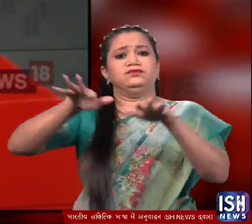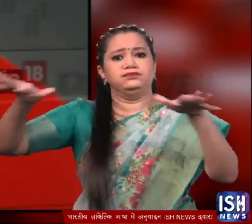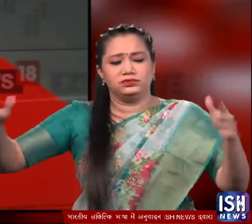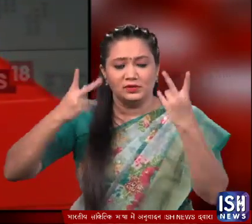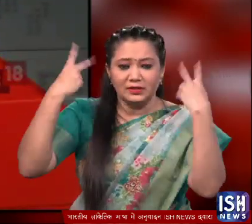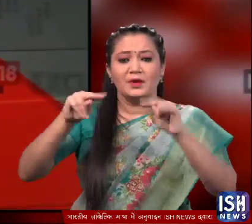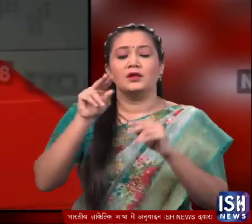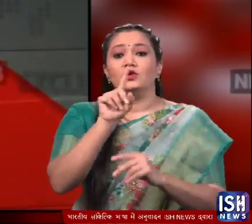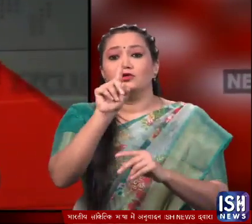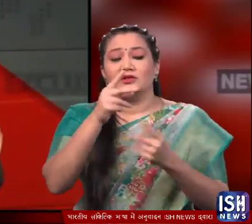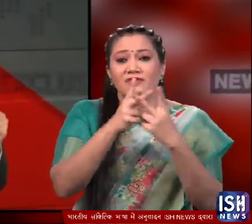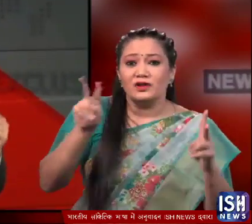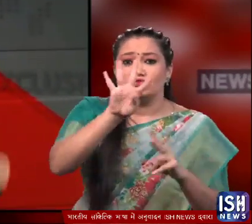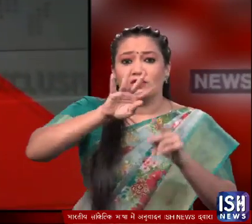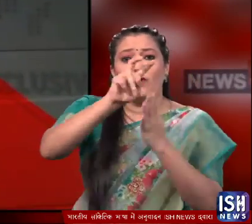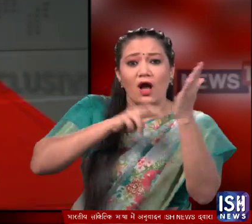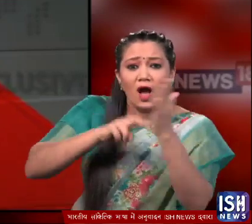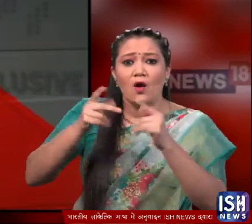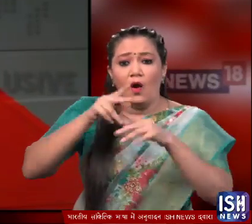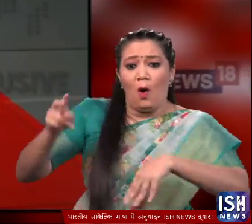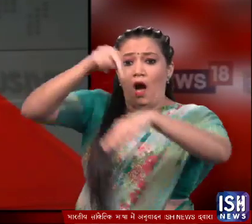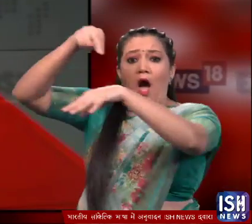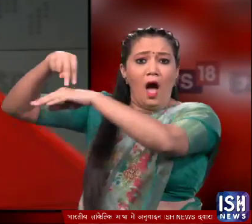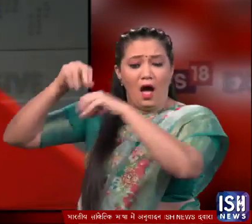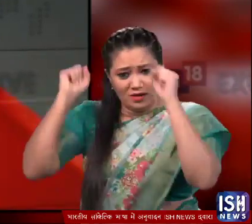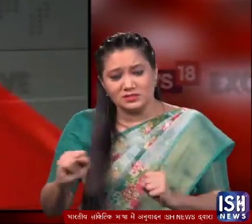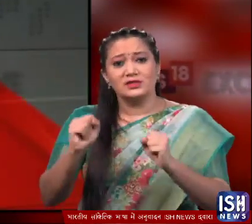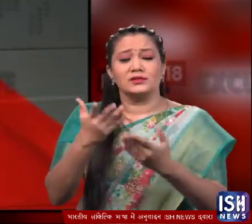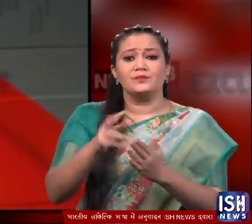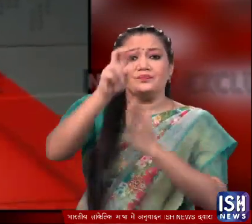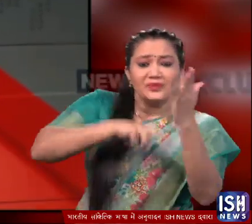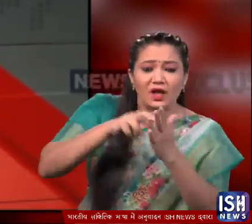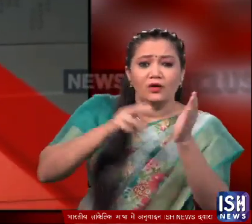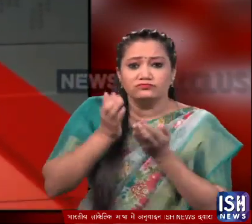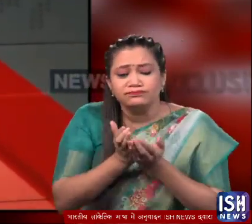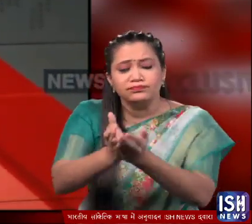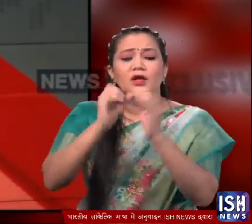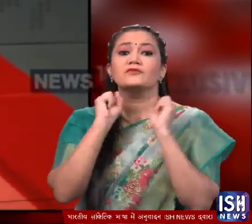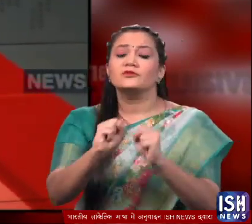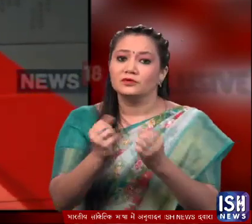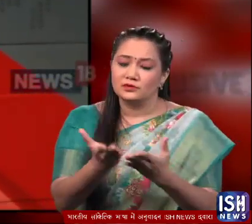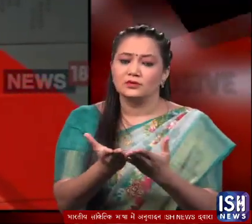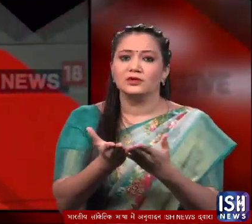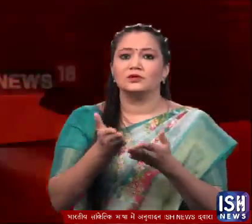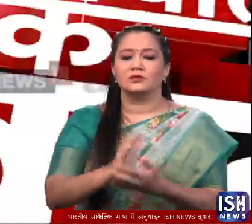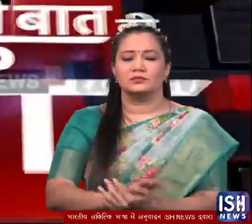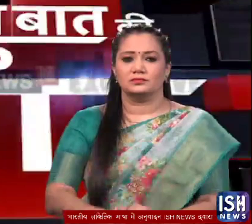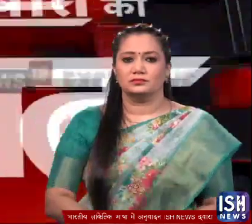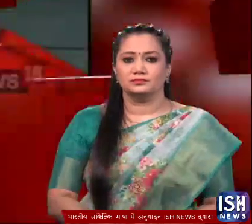ज्यादा गांव में लोग छतों पर शरण लिए हुए हैं, जिनमें कुछ गांव तक नाव से पहुंचना भी अब मुश्किल